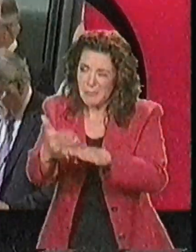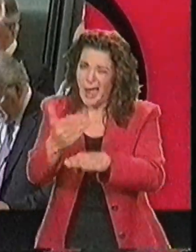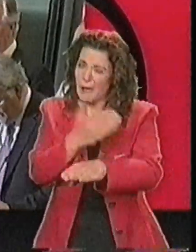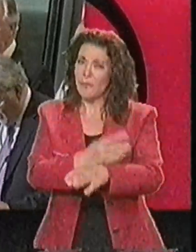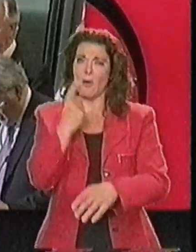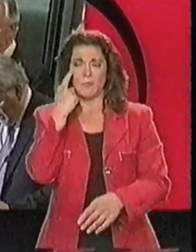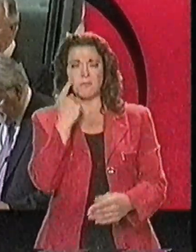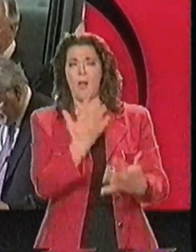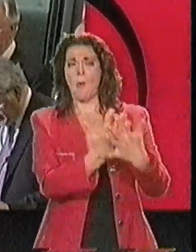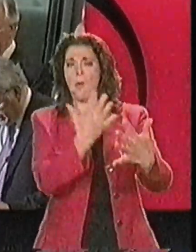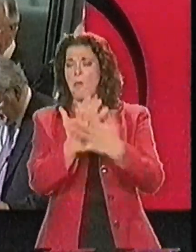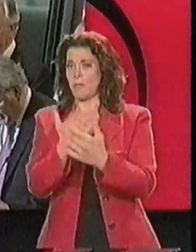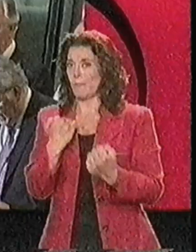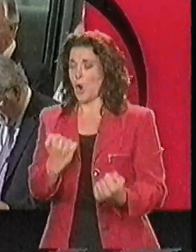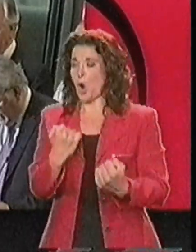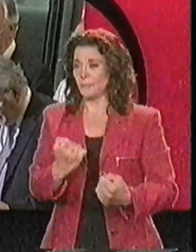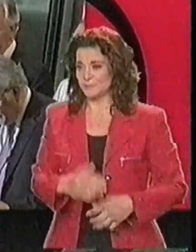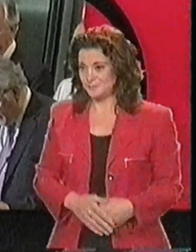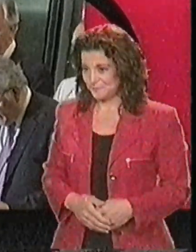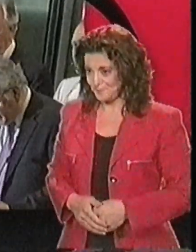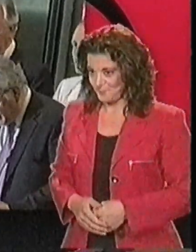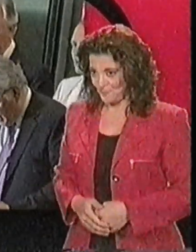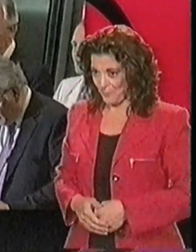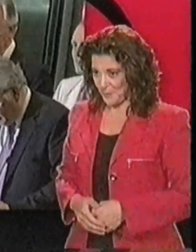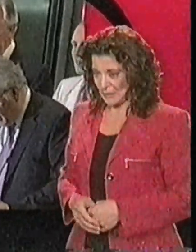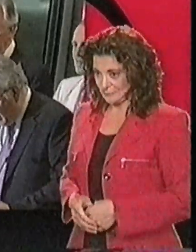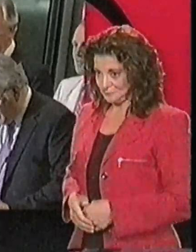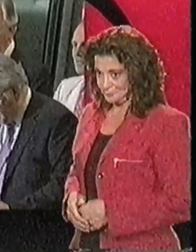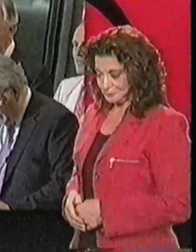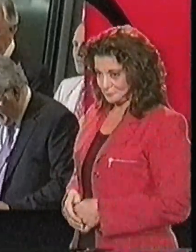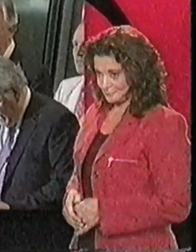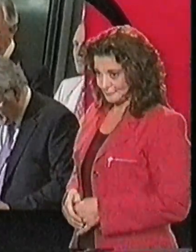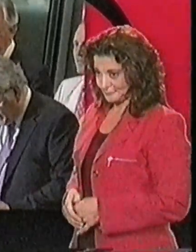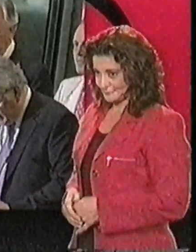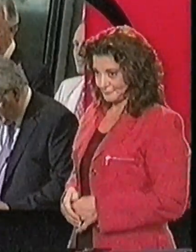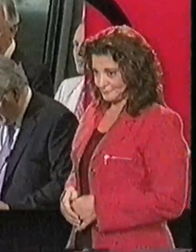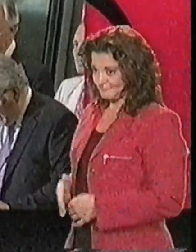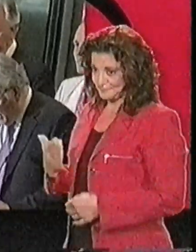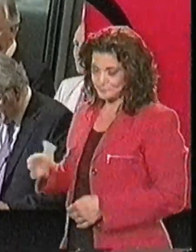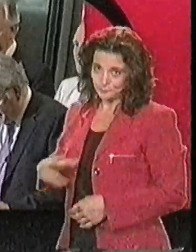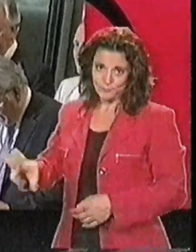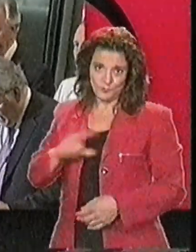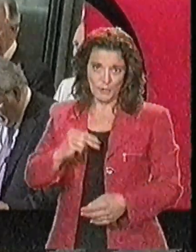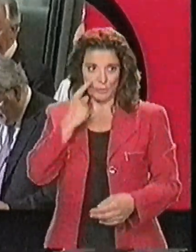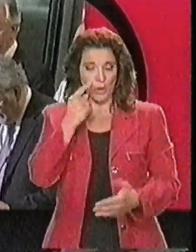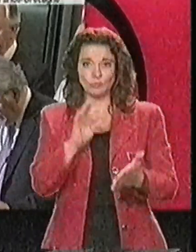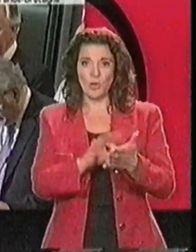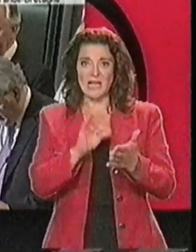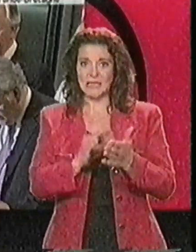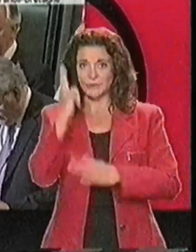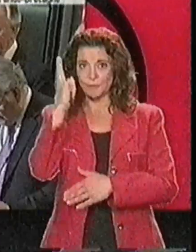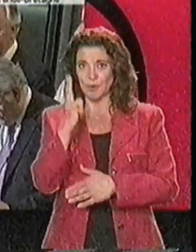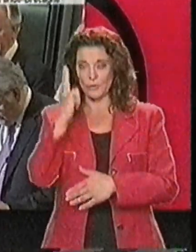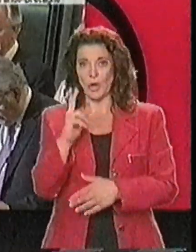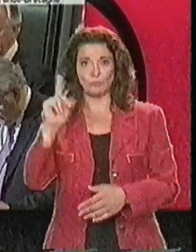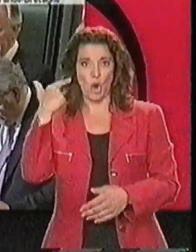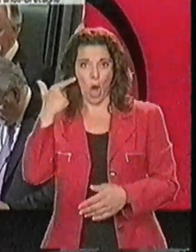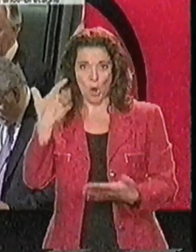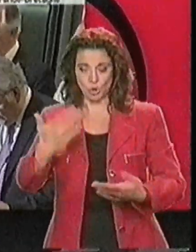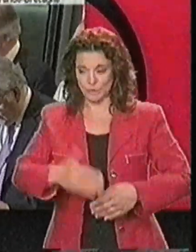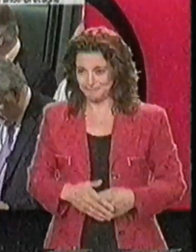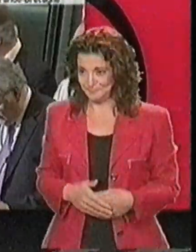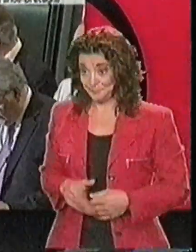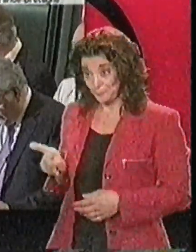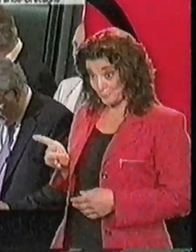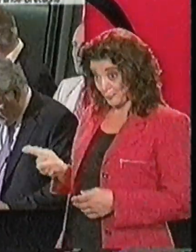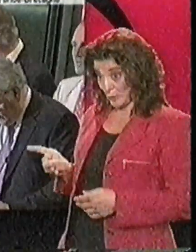I therefore officially declare Kenneth Livingstone to be elected as the mayor of London. Ken